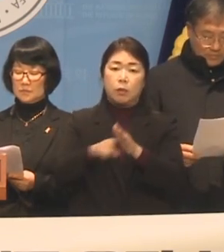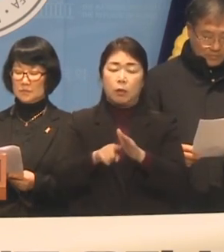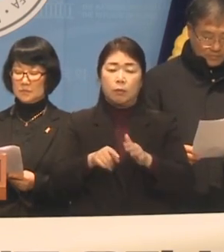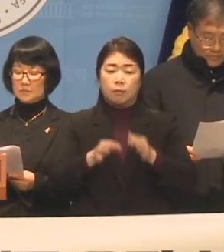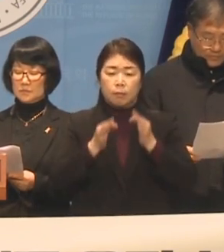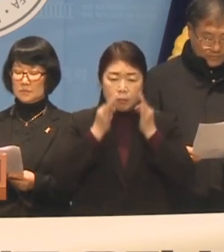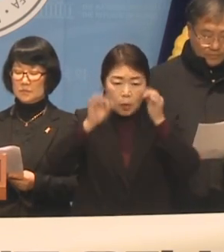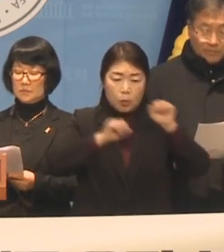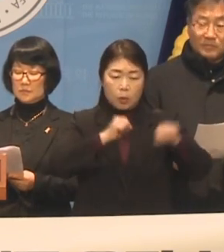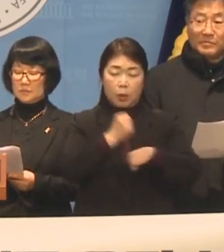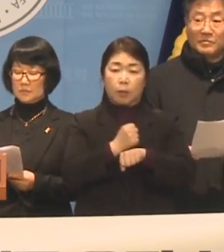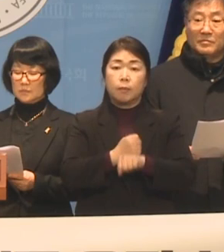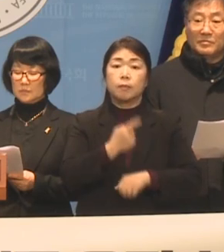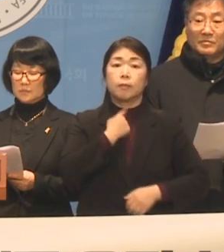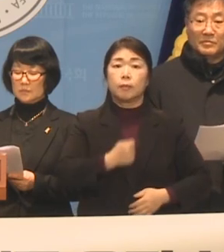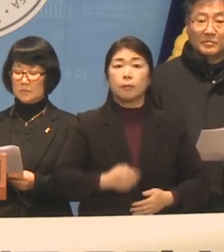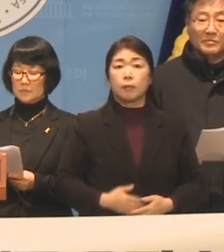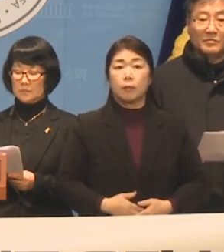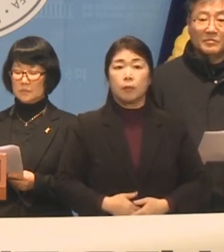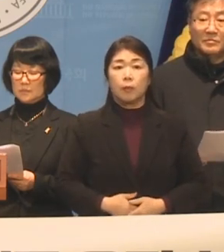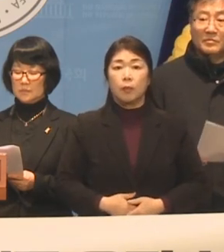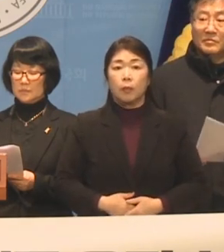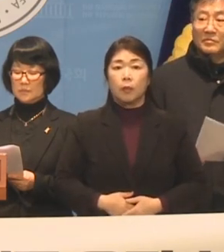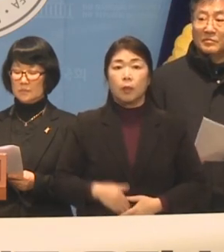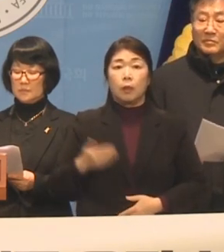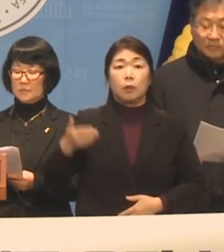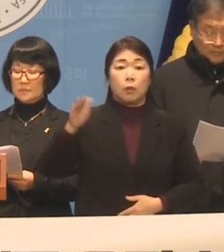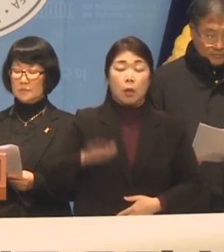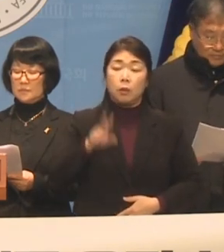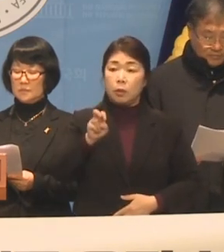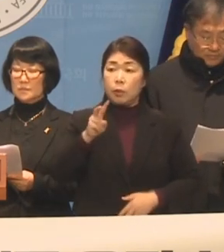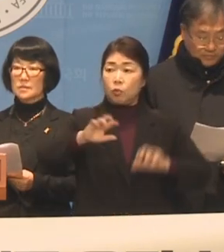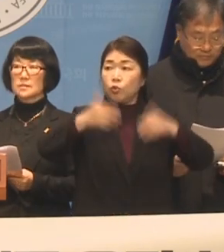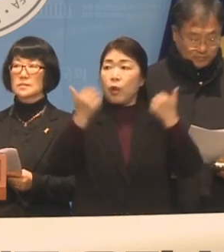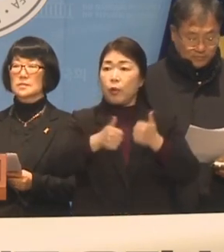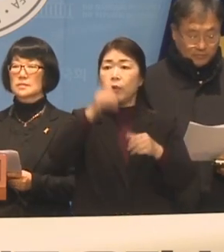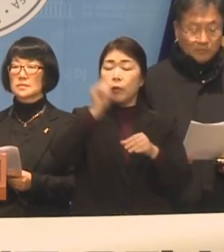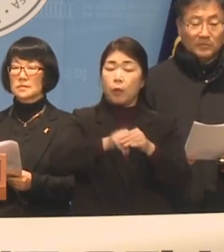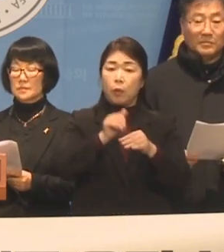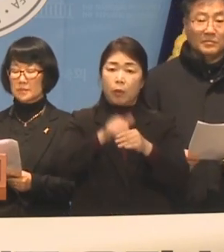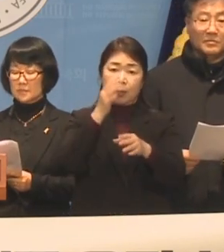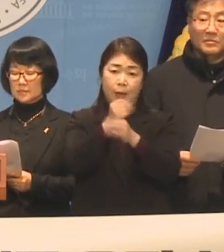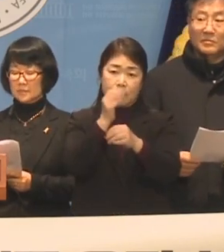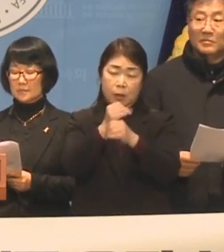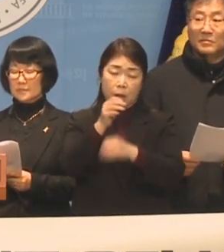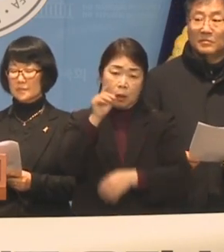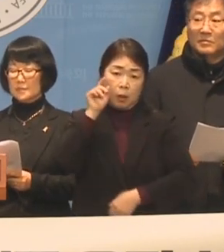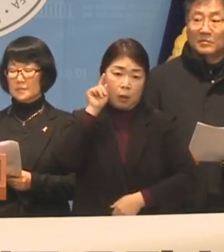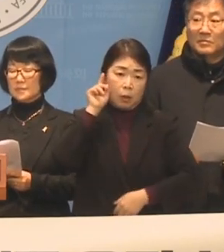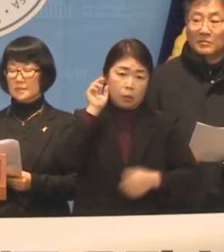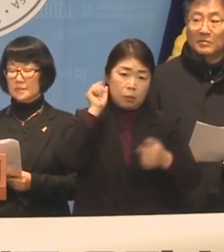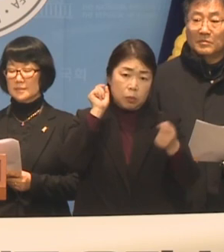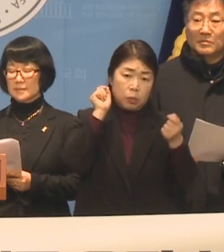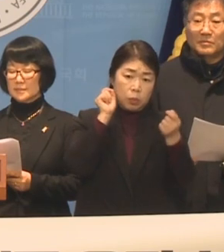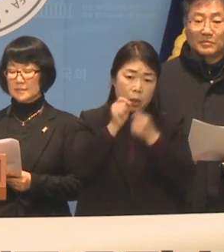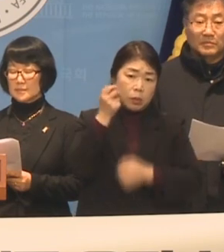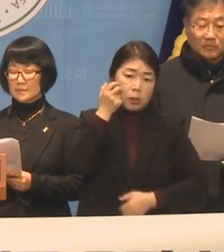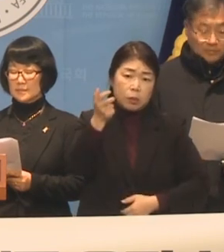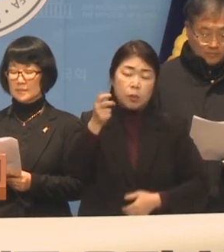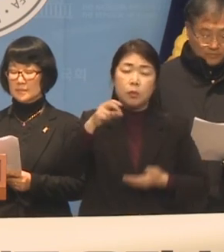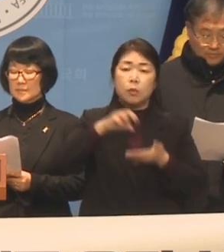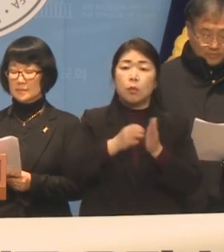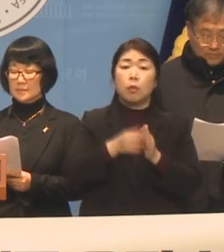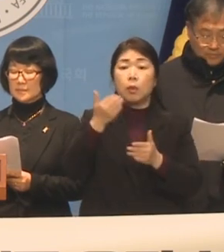해왔다. 그러나 22대 총선 일자까지 70일도 채 남지